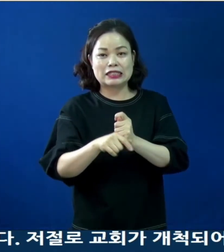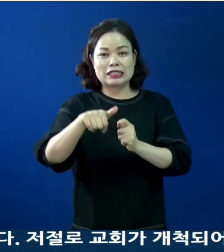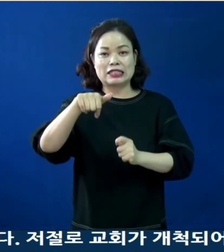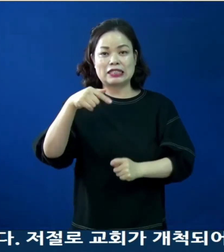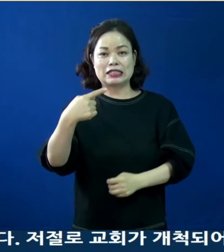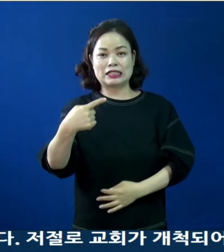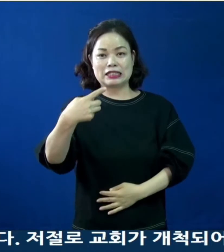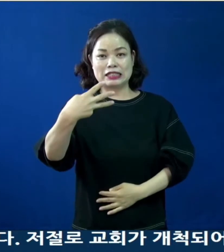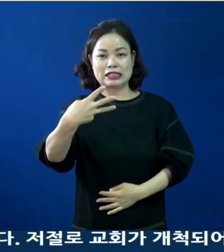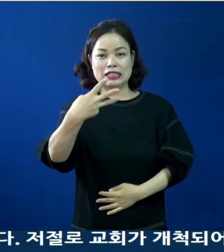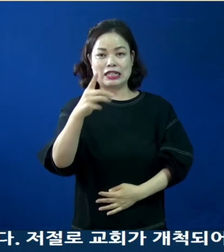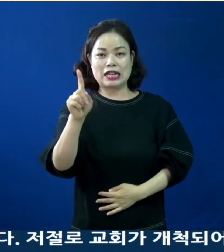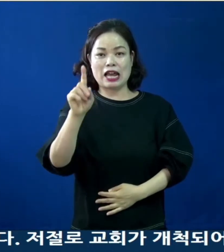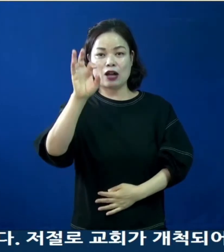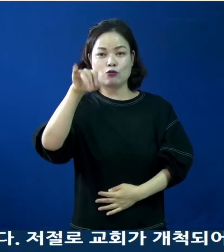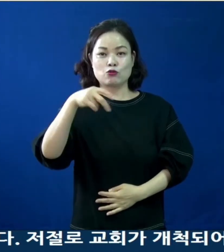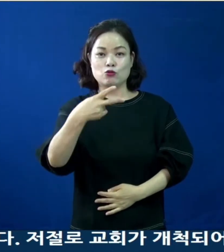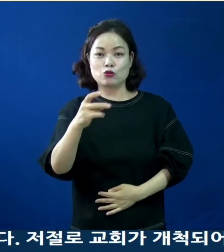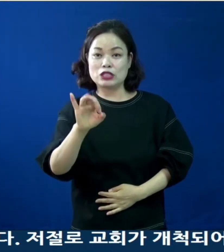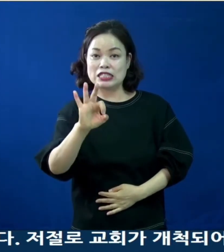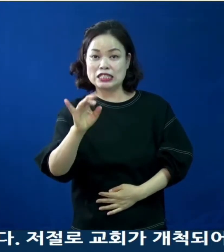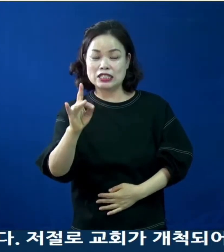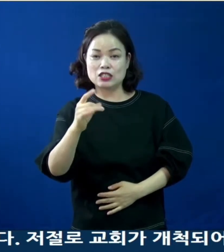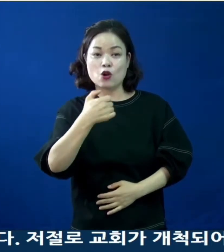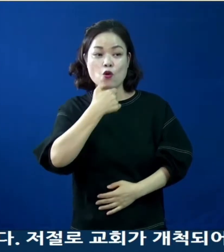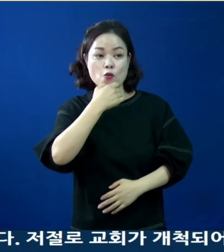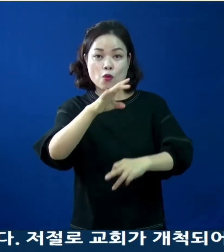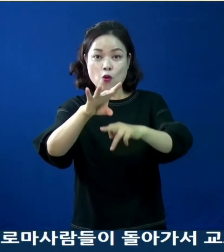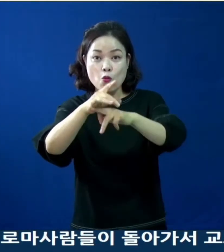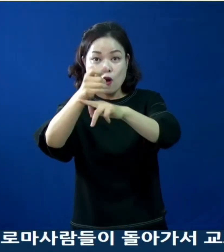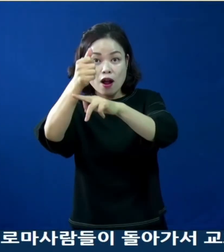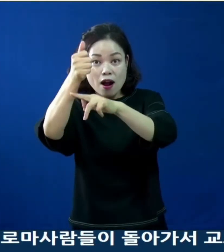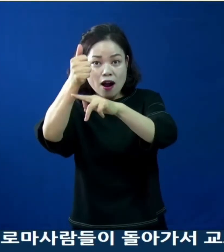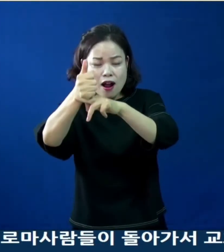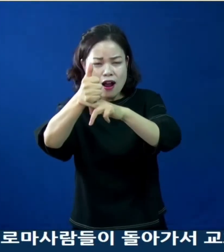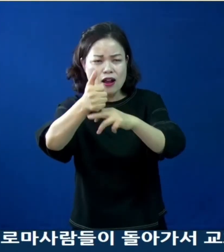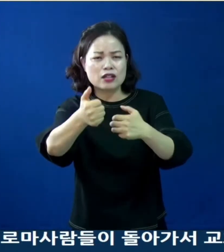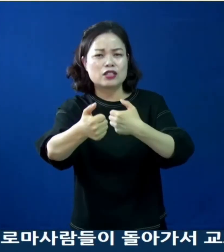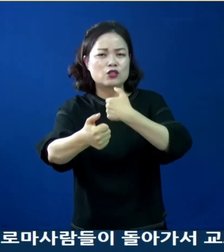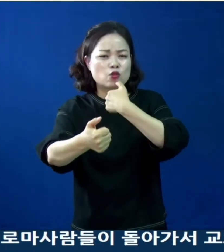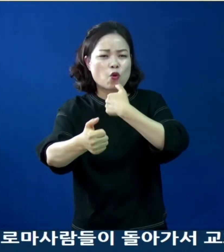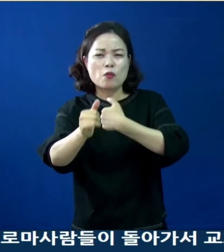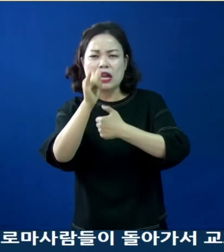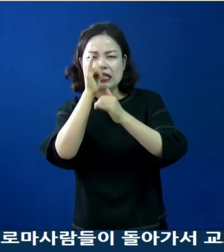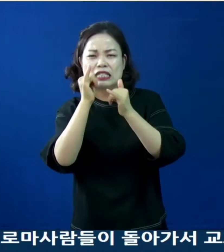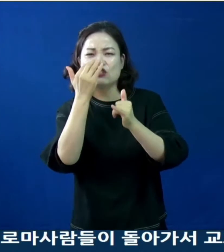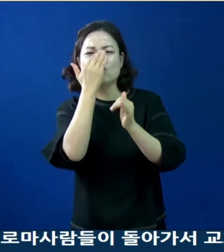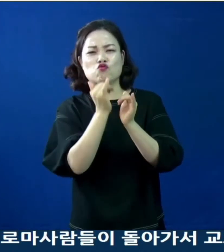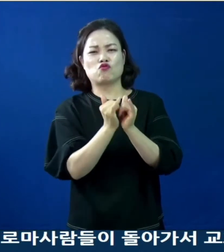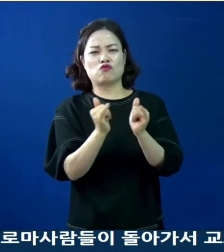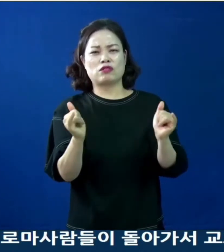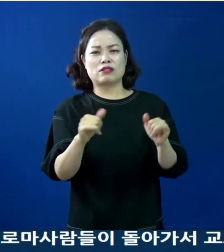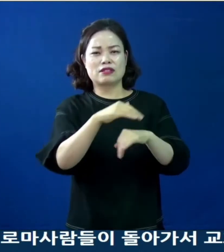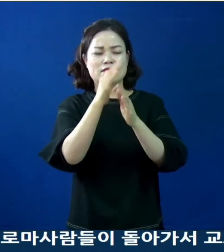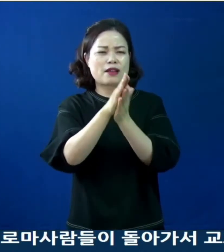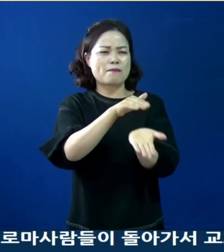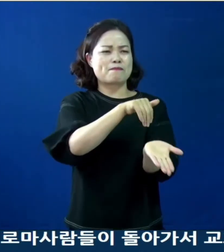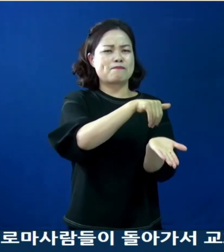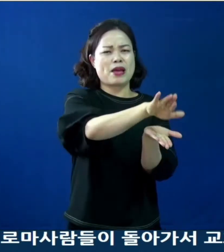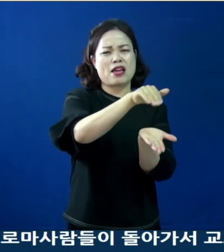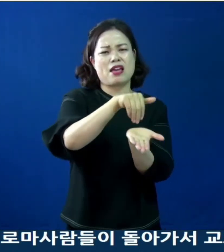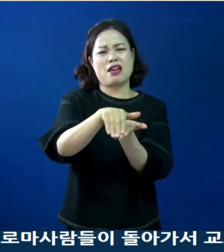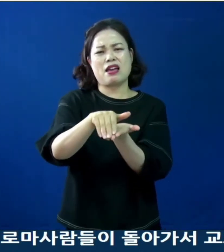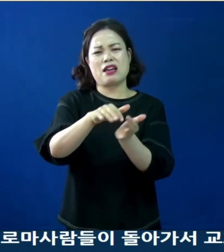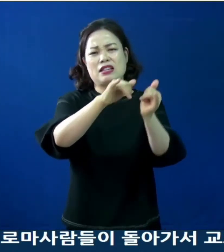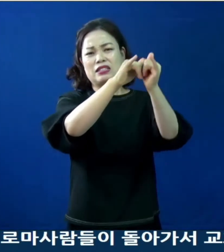글라우디오, 로마의 황제입니다. 로마의 황제 글라우디오가 로마에 있는 유대인들을 다 추방하는 일이